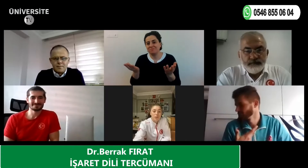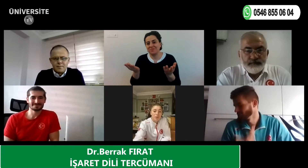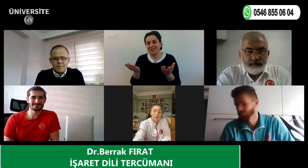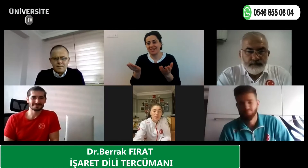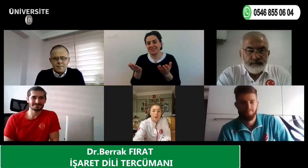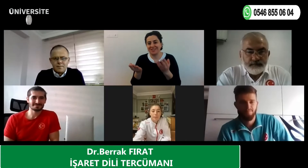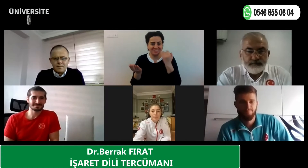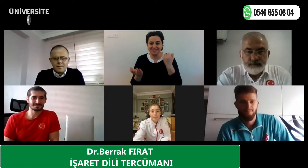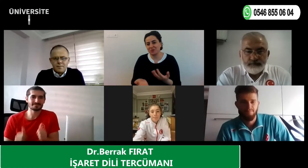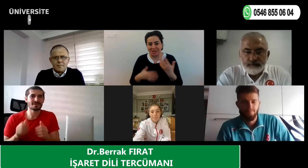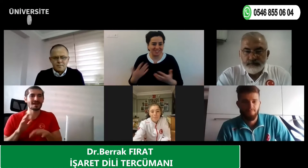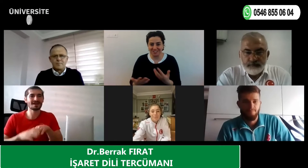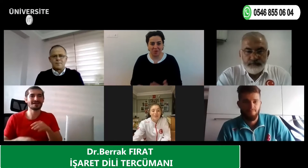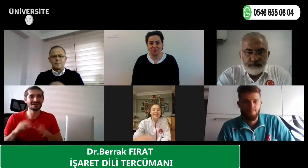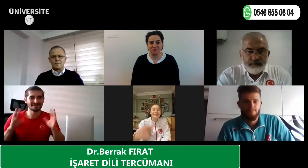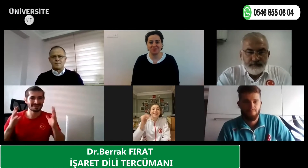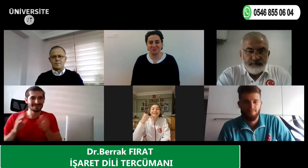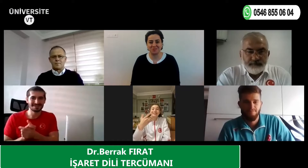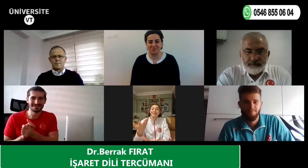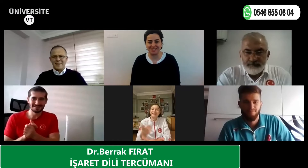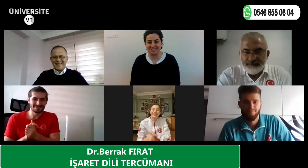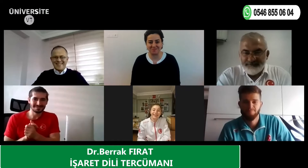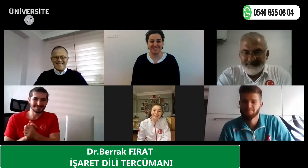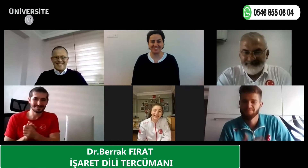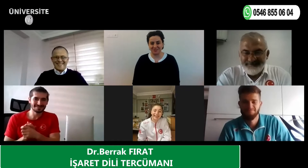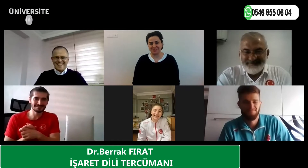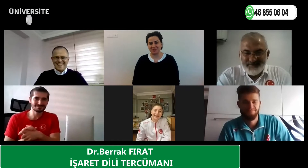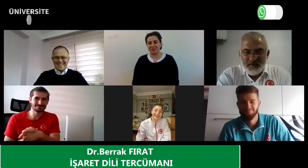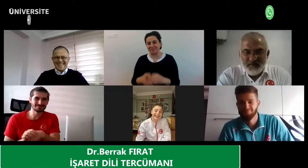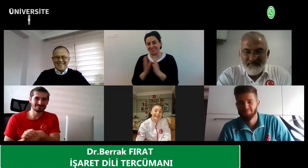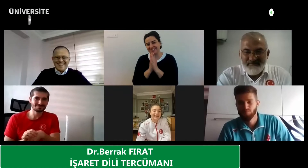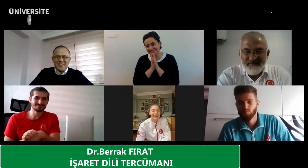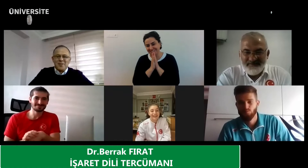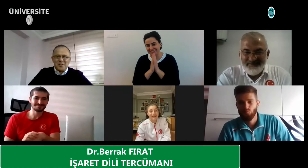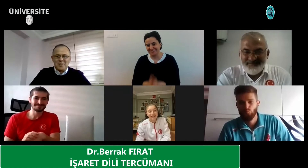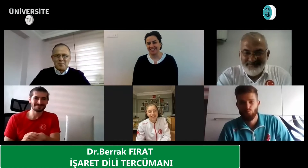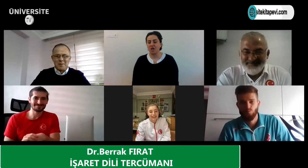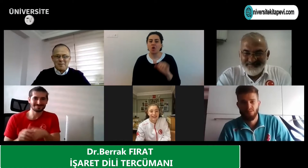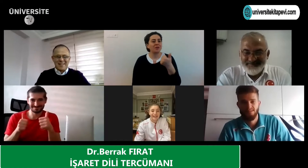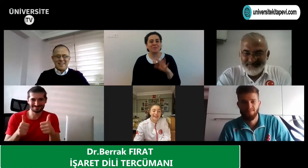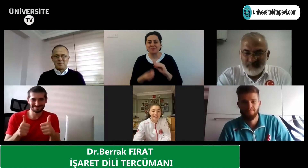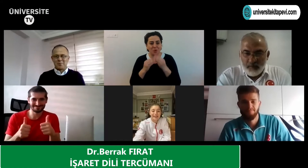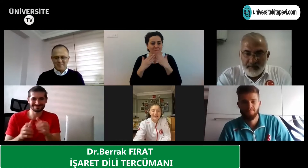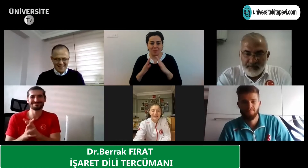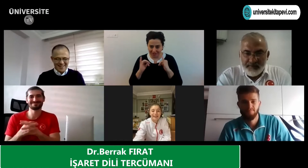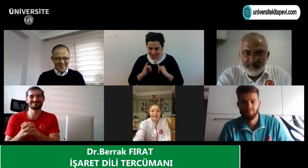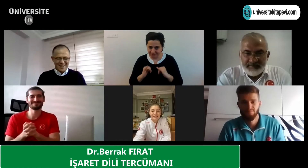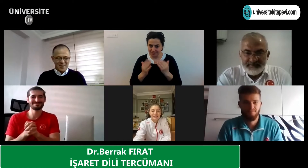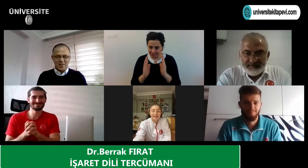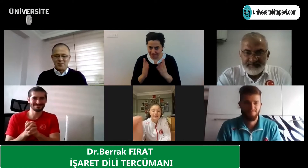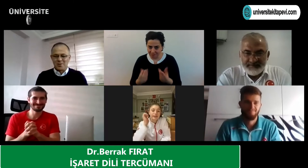Tamam. Yasin çok heyecan yaptım ve unuttum ne diyeceğimi diyor. Kusura bakmayın. Olsun, hiç problem değil. Hiç problem